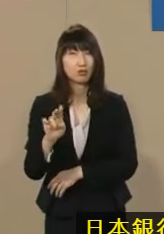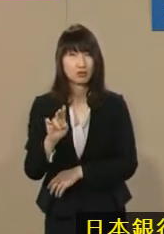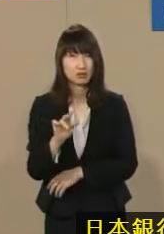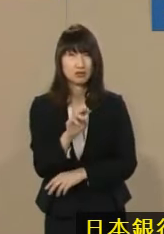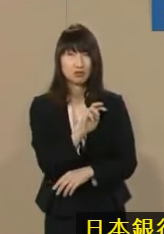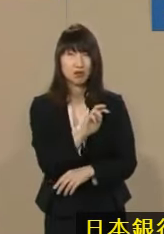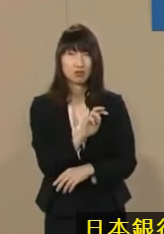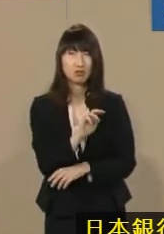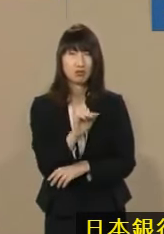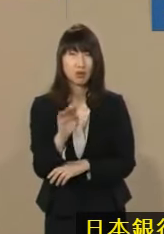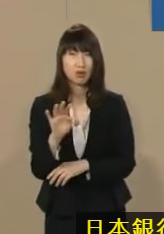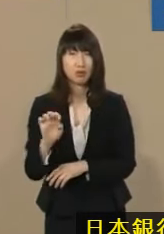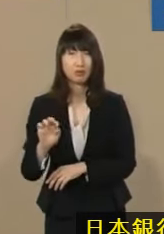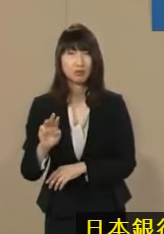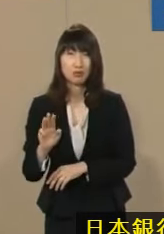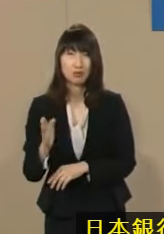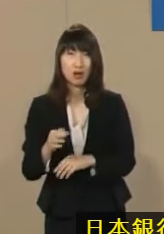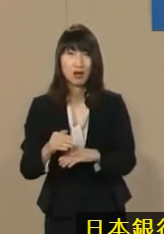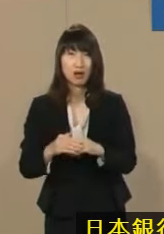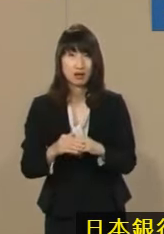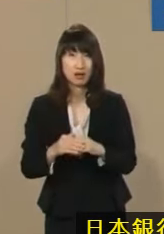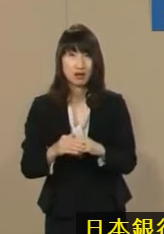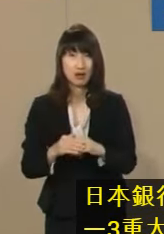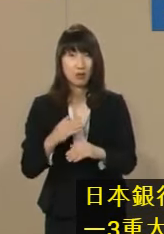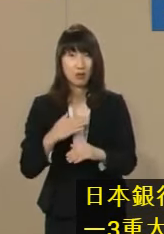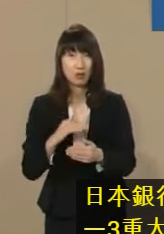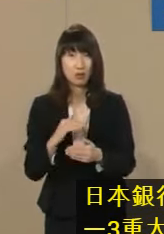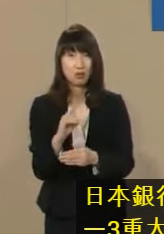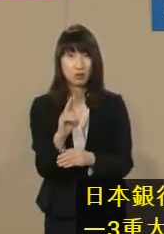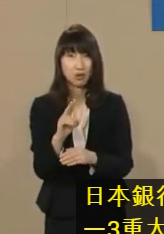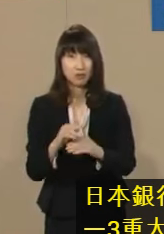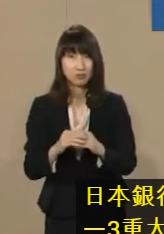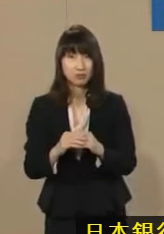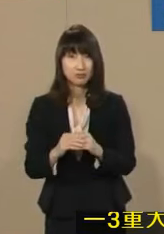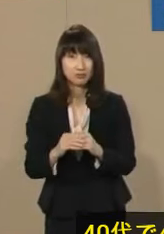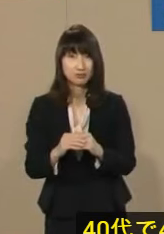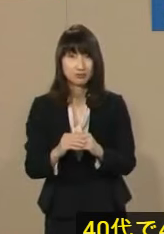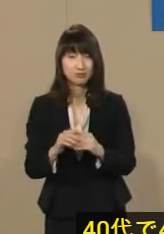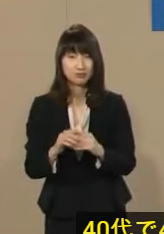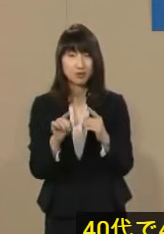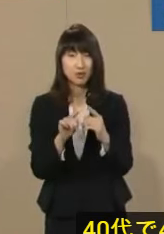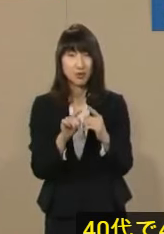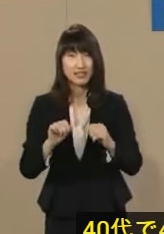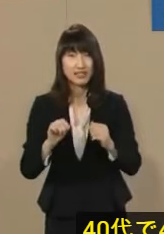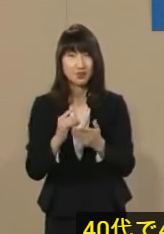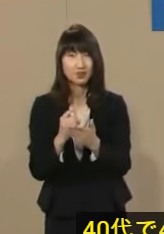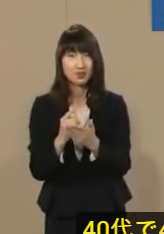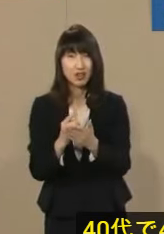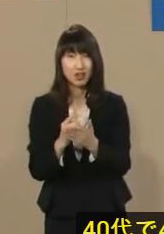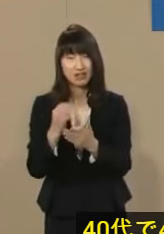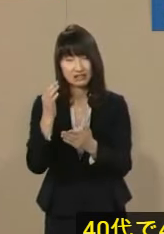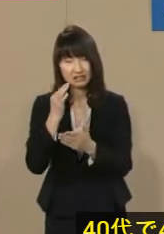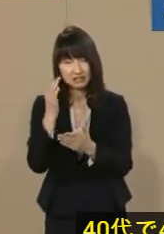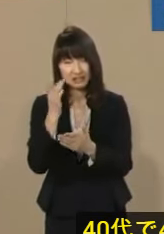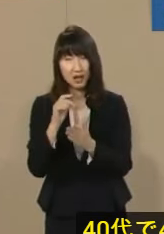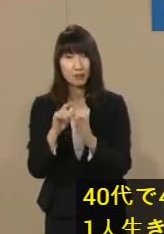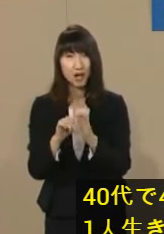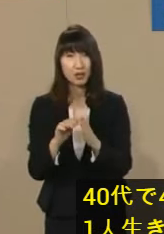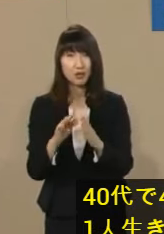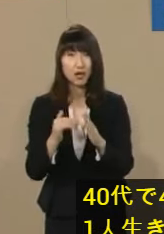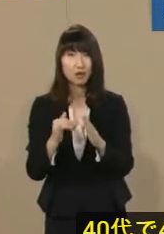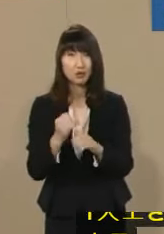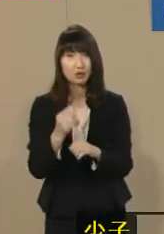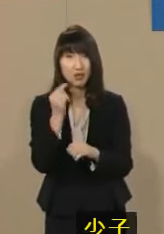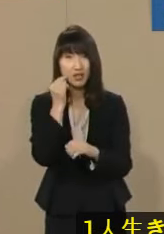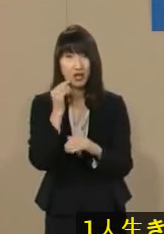で 43% に上る。ここから分かることは2つ。一人生きるだけで精一杯では家族など持てない